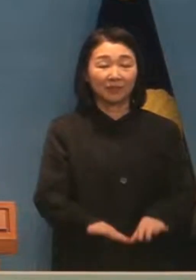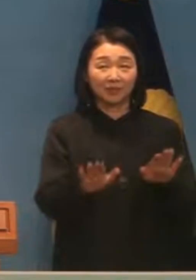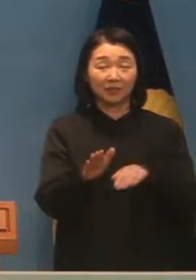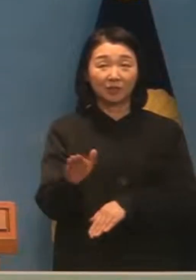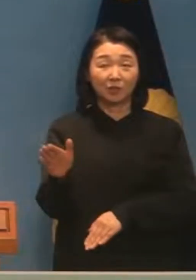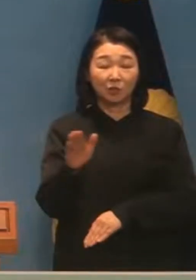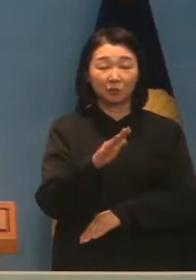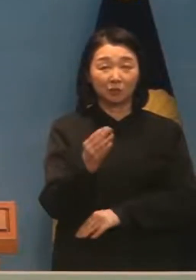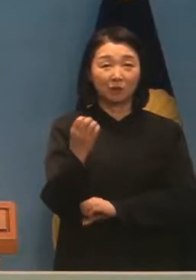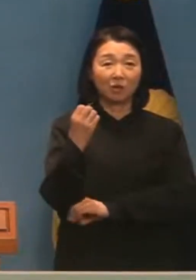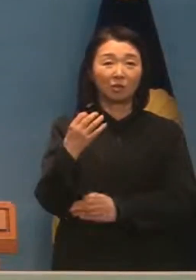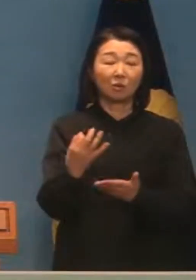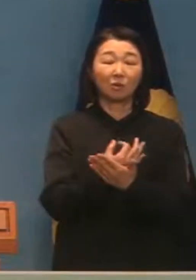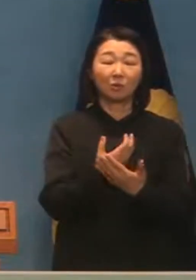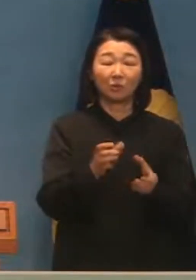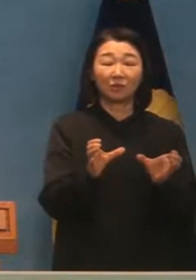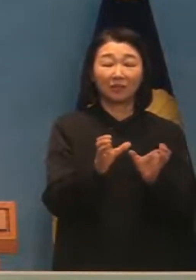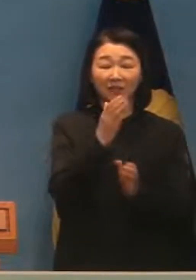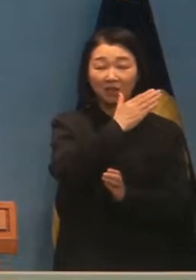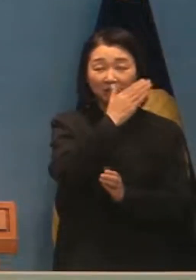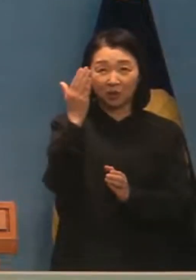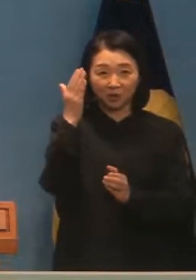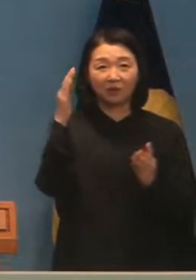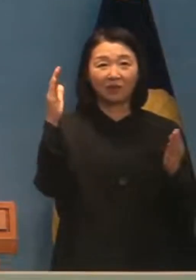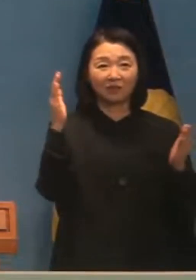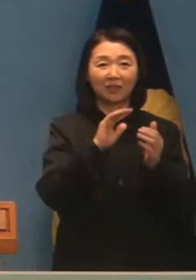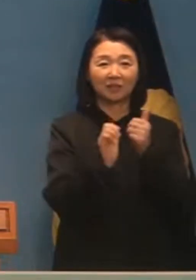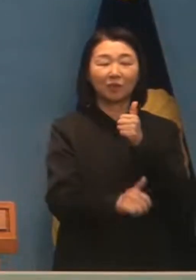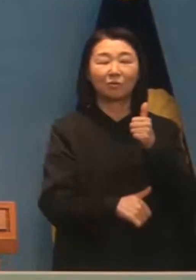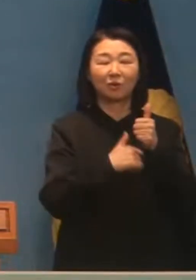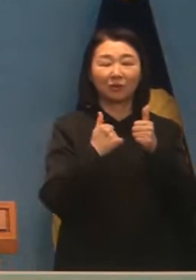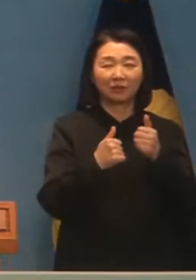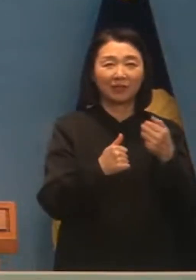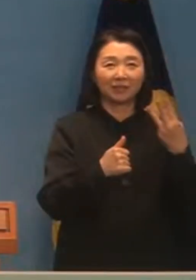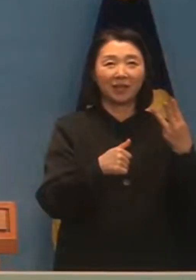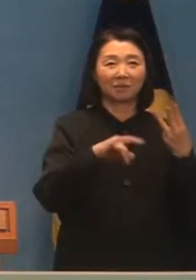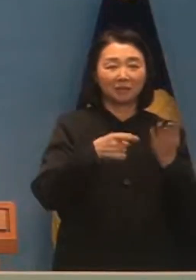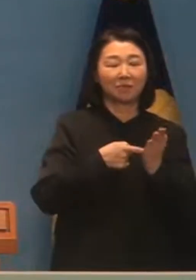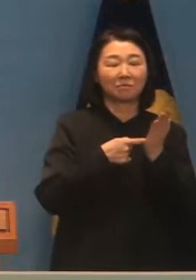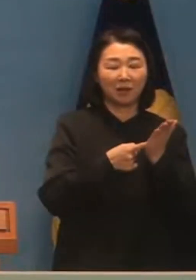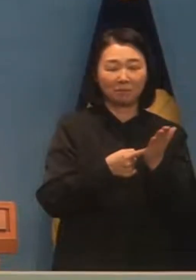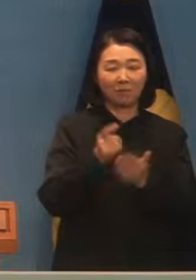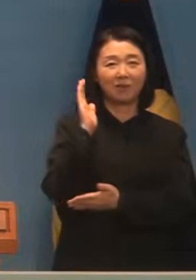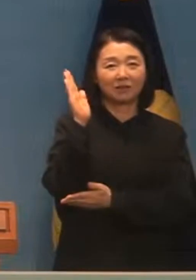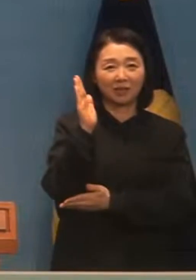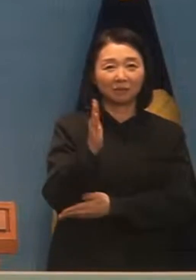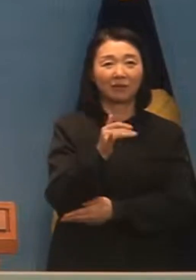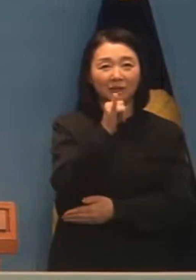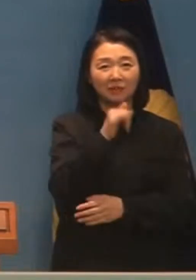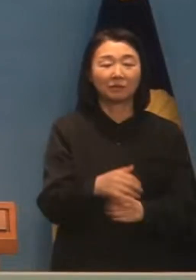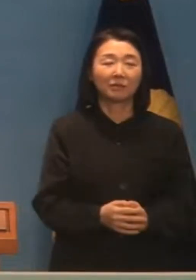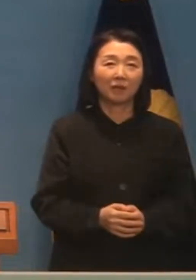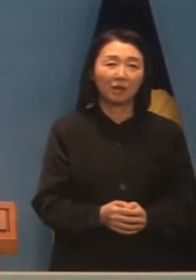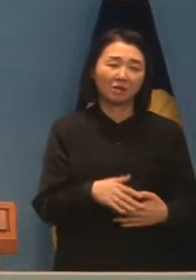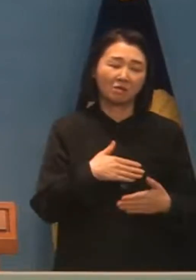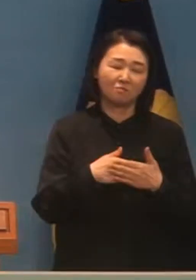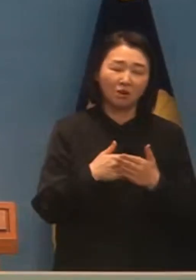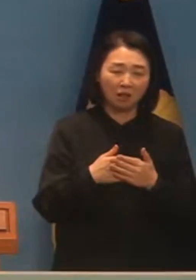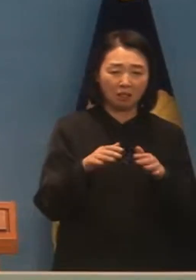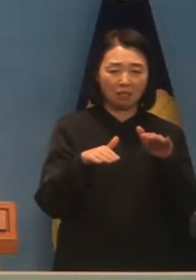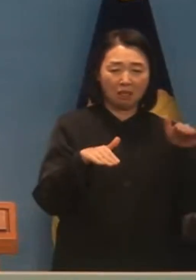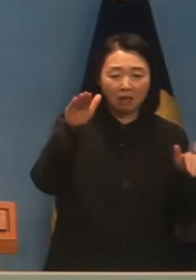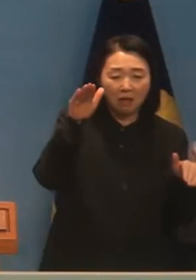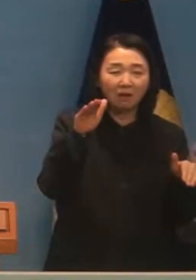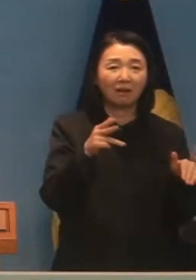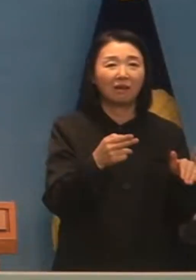지금부터 기본소득당 청년대학생위원회 3대 의제 발표 기자회견, 불안정과 불평등을 넘어 청년의